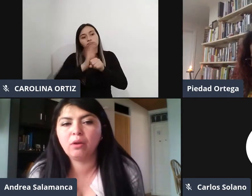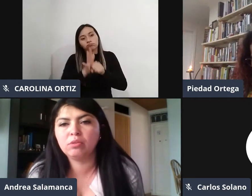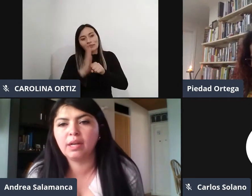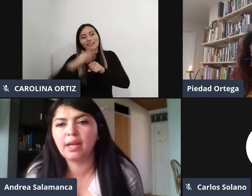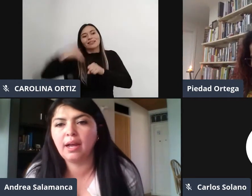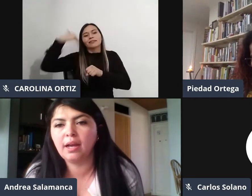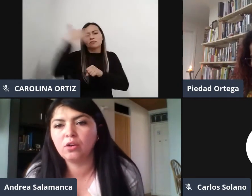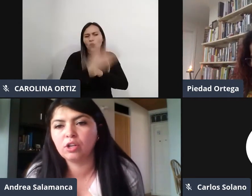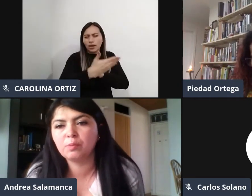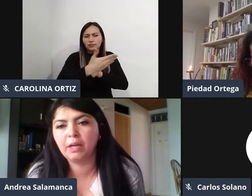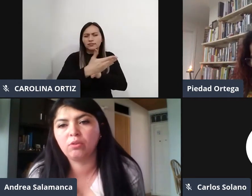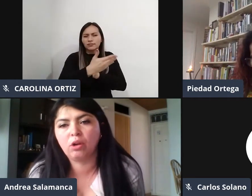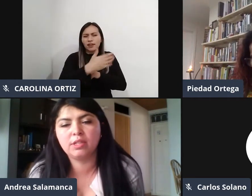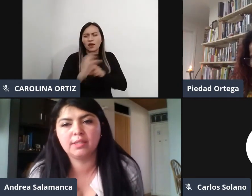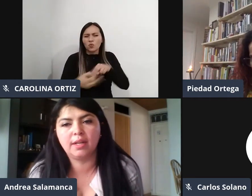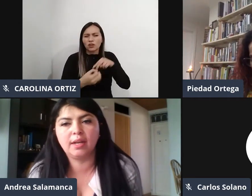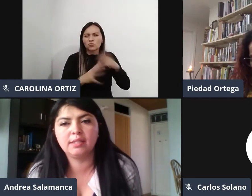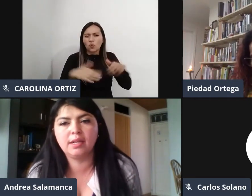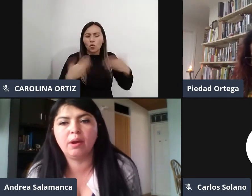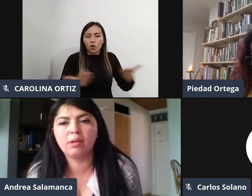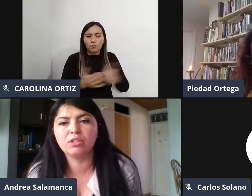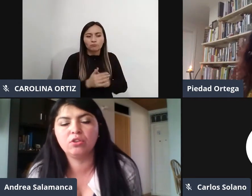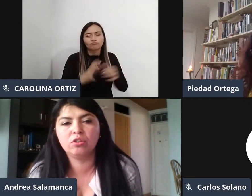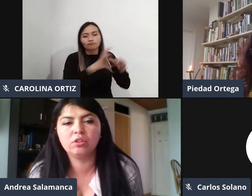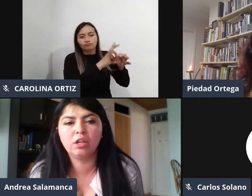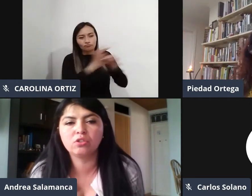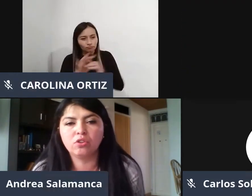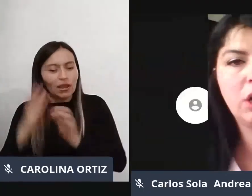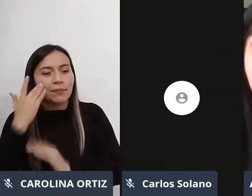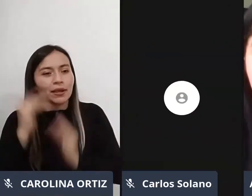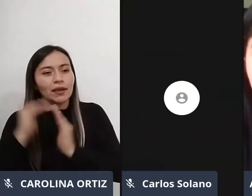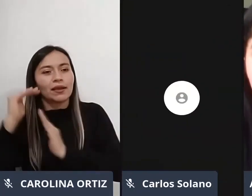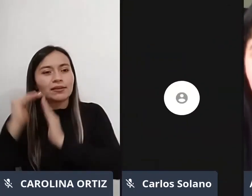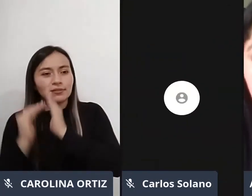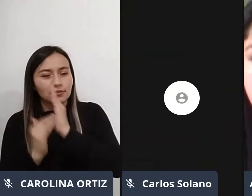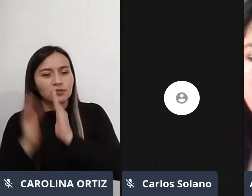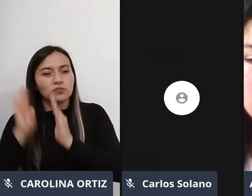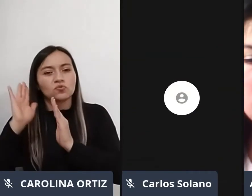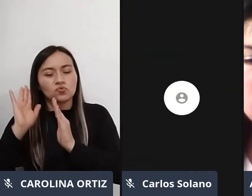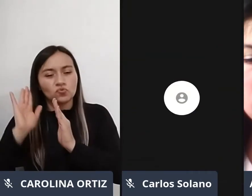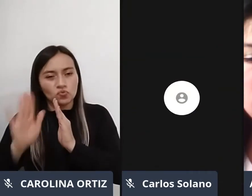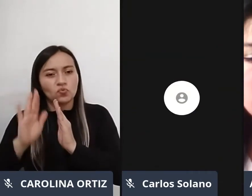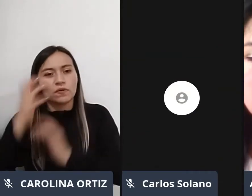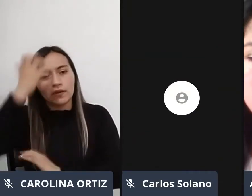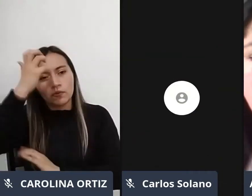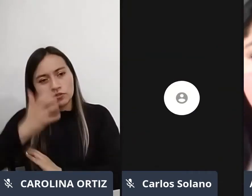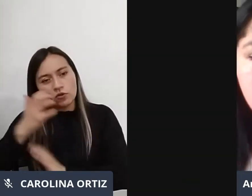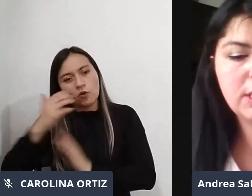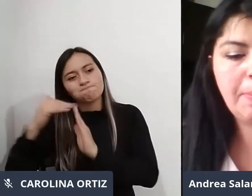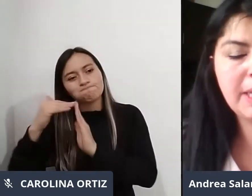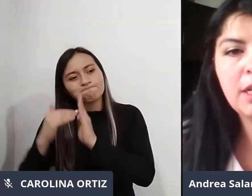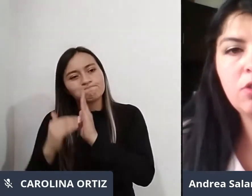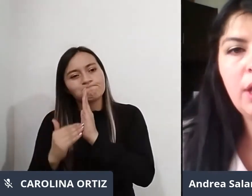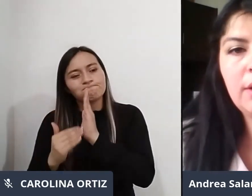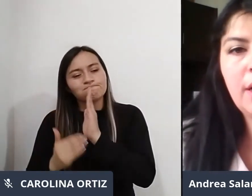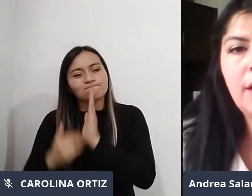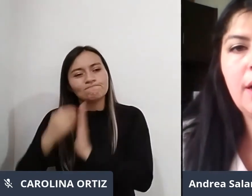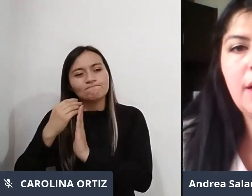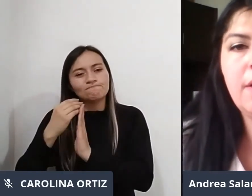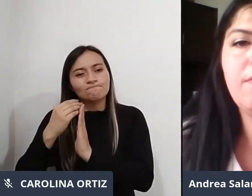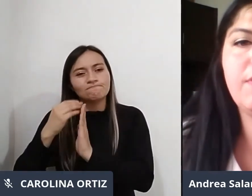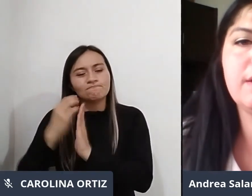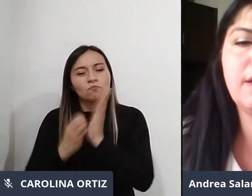una pregunta que hay con respecto a los estándares de evaluación y los contenidos académicos. Yo siento que lo que está pasando